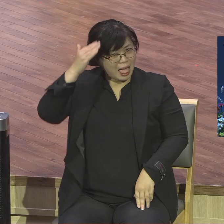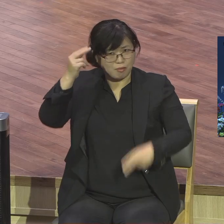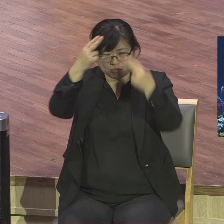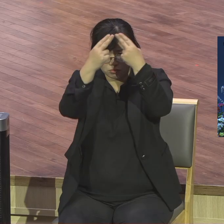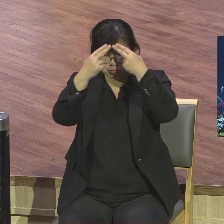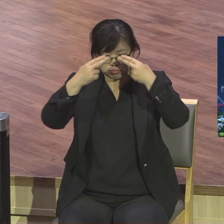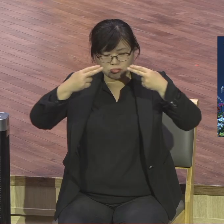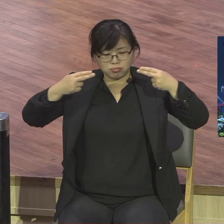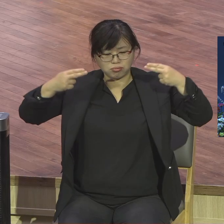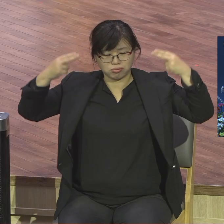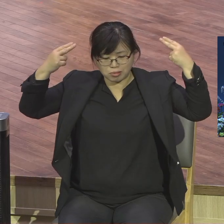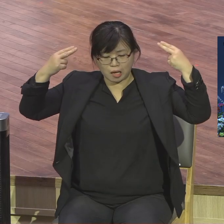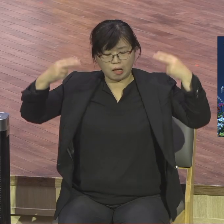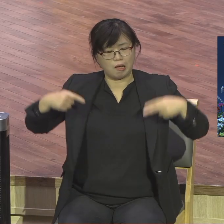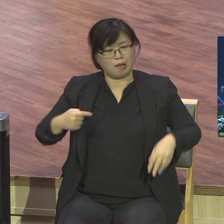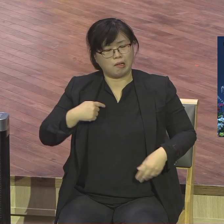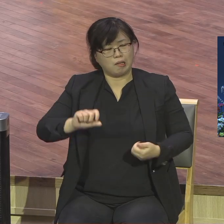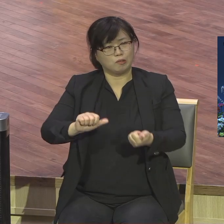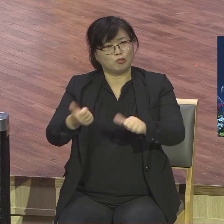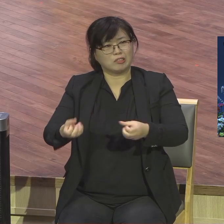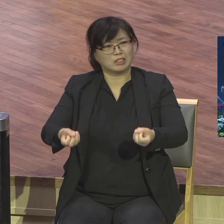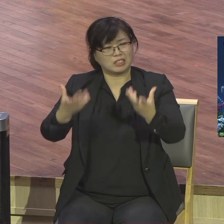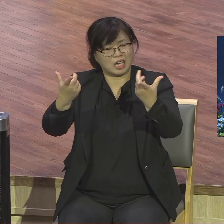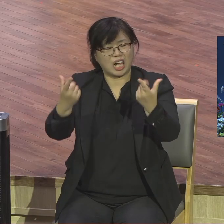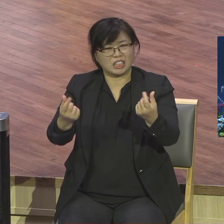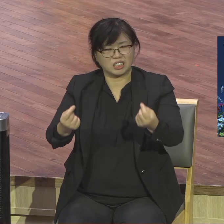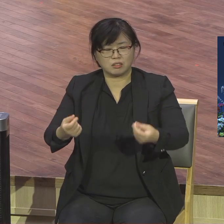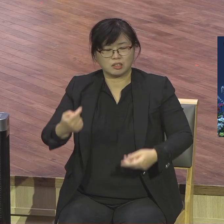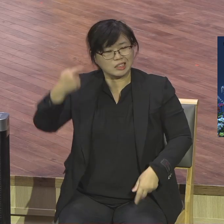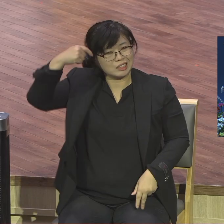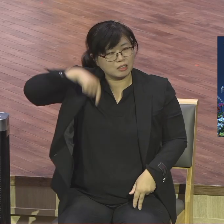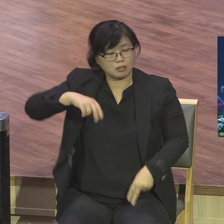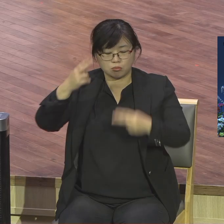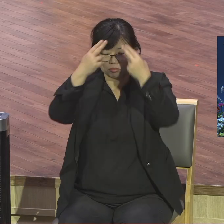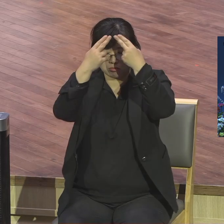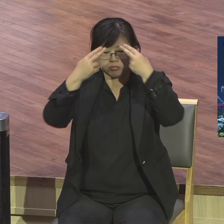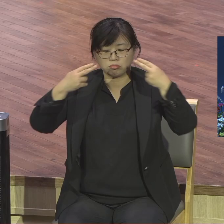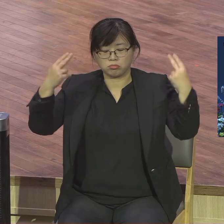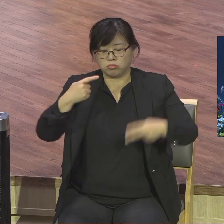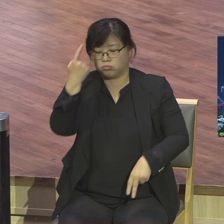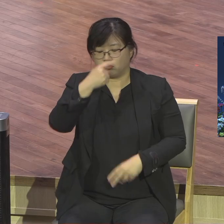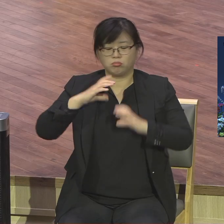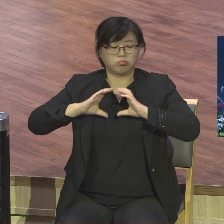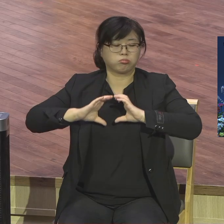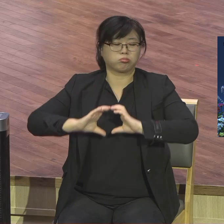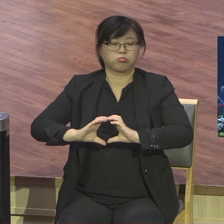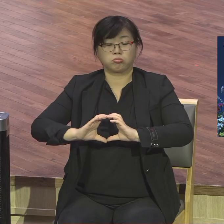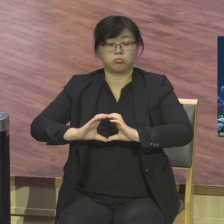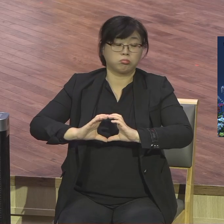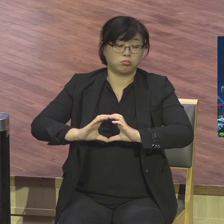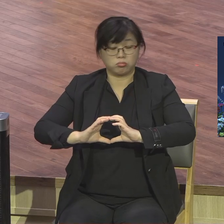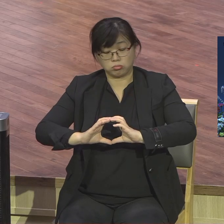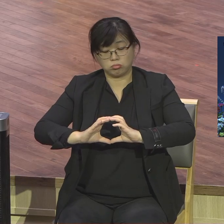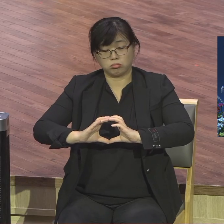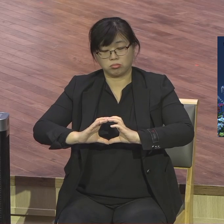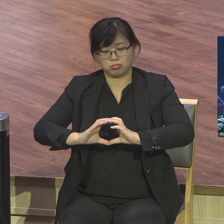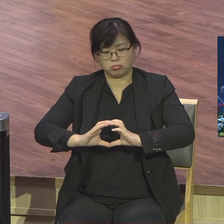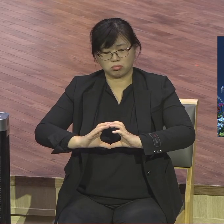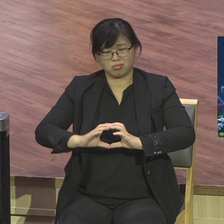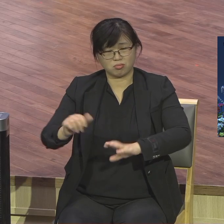얼굴이 막 썩은 곰팡이 썩어가지고 그냥 저 천주교 수녀들처럼 그렇게 저 땡땡이 중돌지 그러면 안 돼요